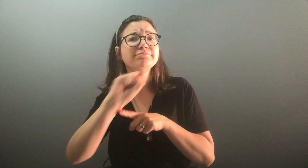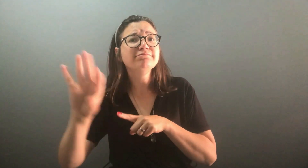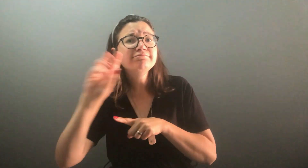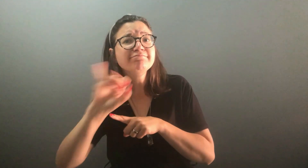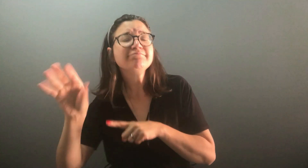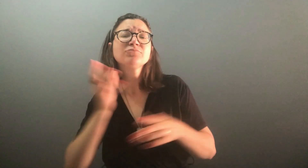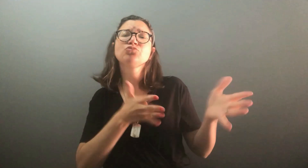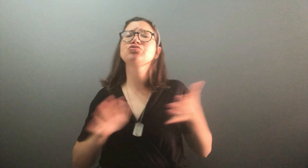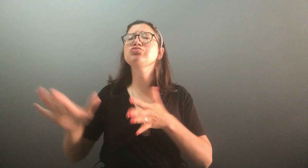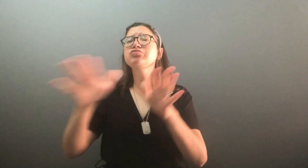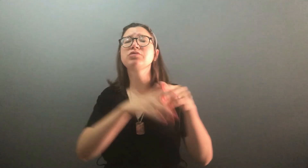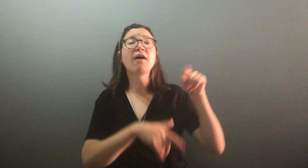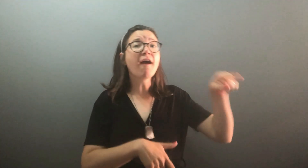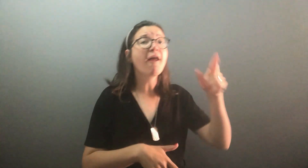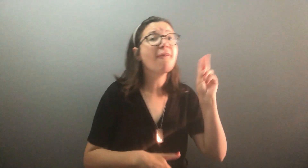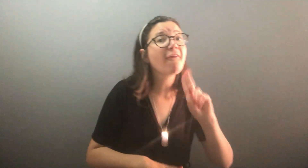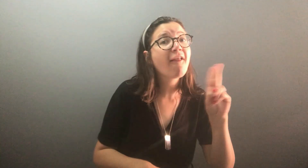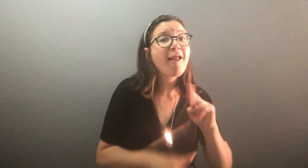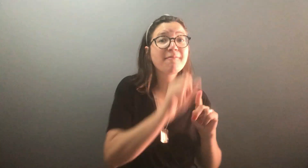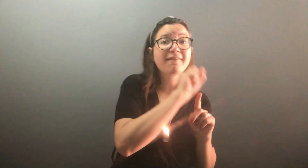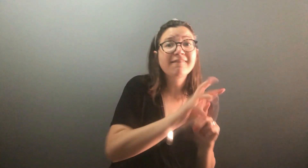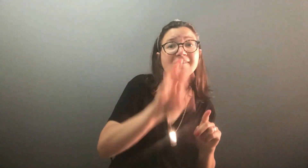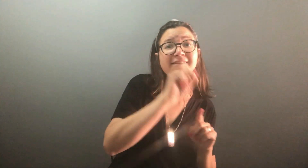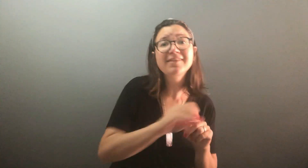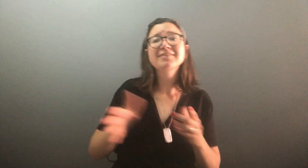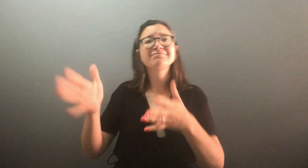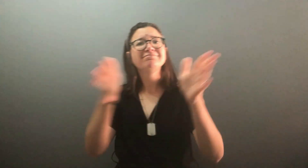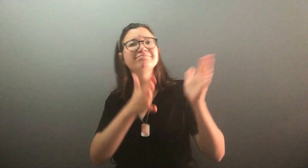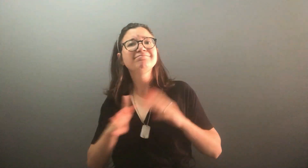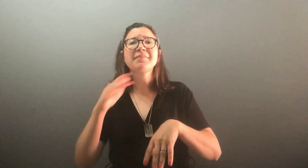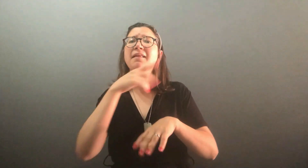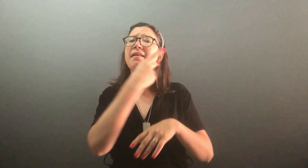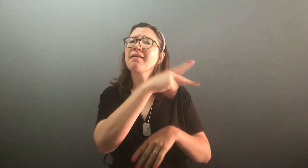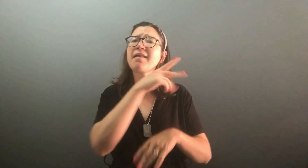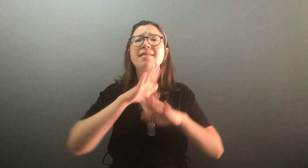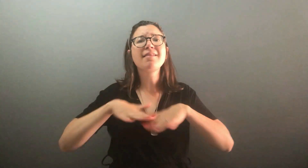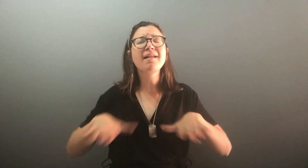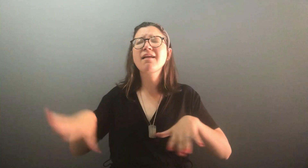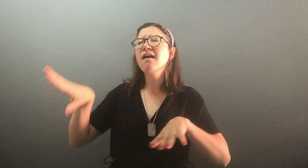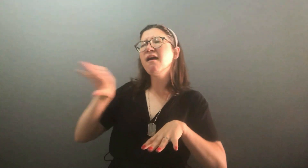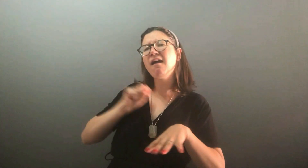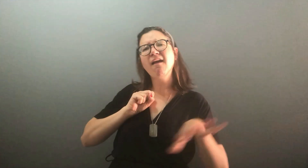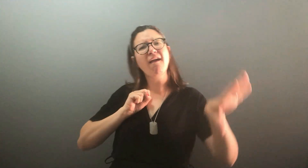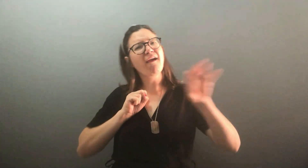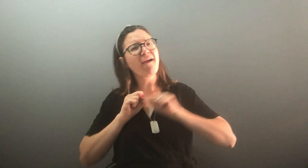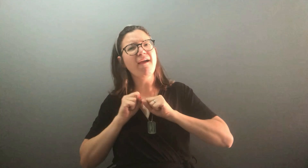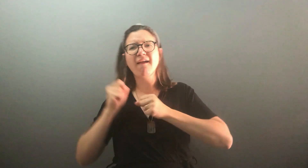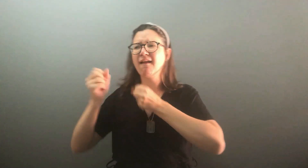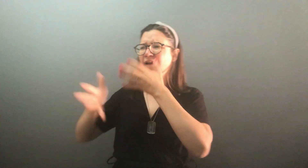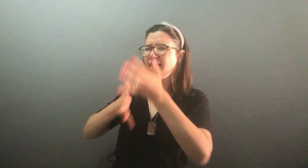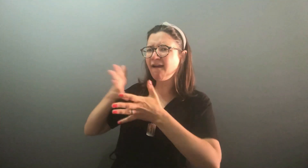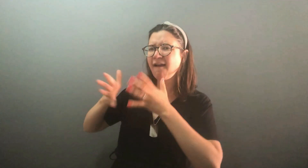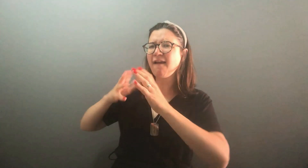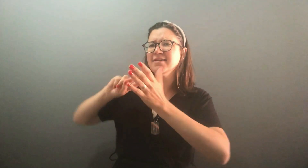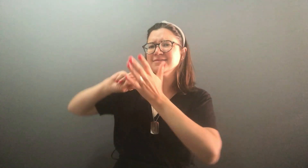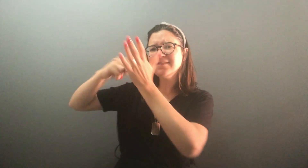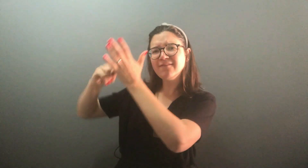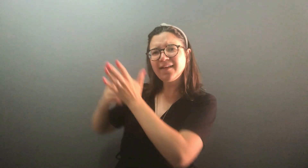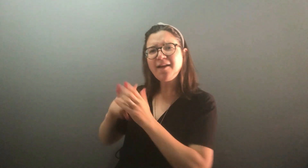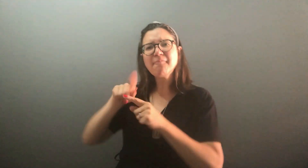da datilologia. Então ela vai ter esse contato diário, a criança vai adquirir isso, porque primeiramente ela